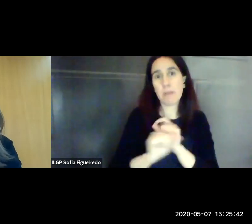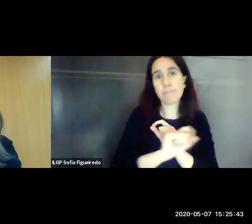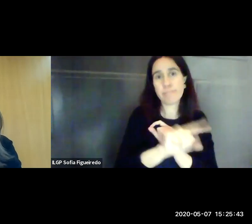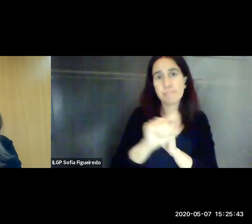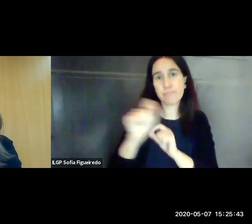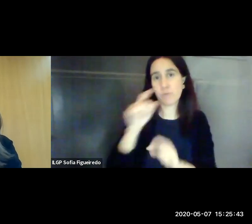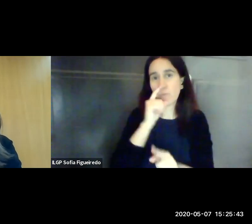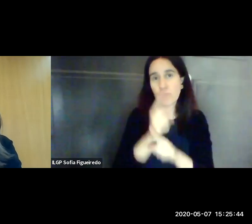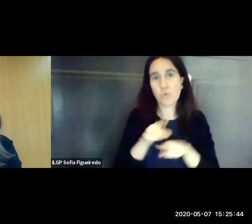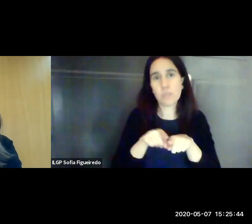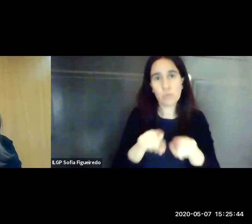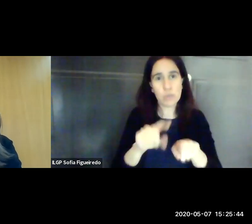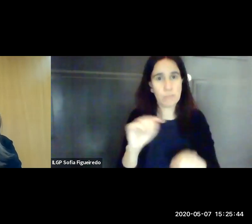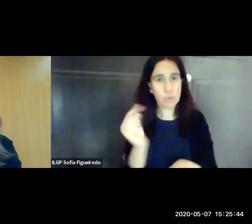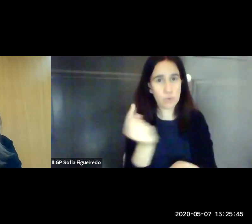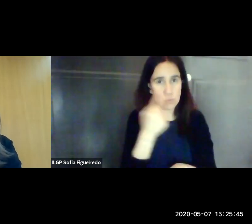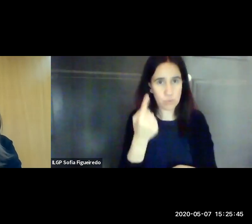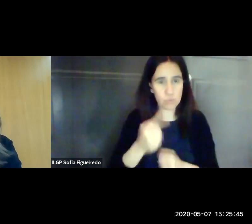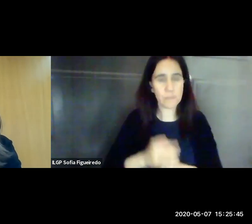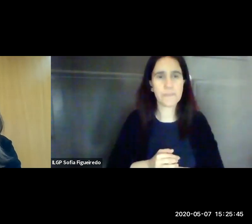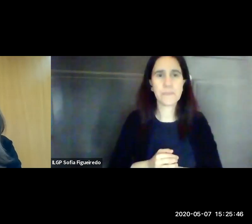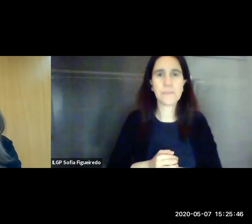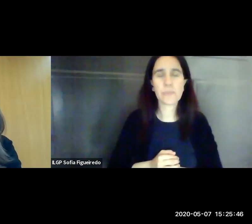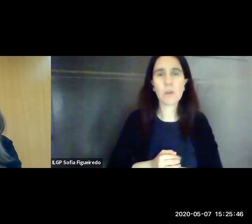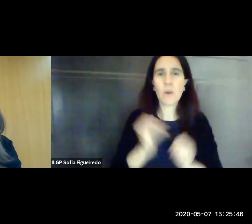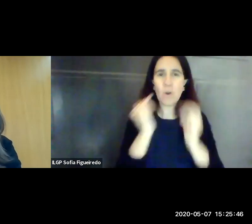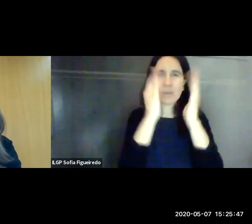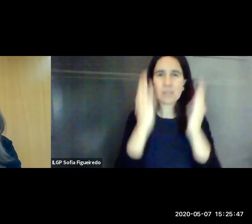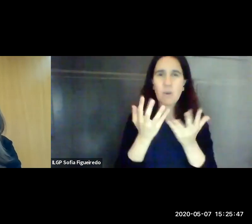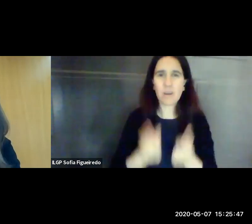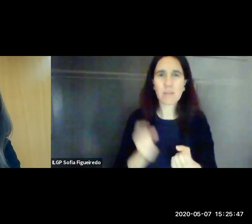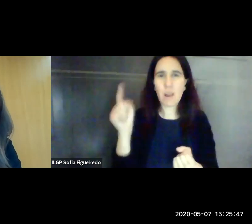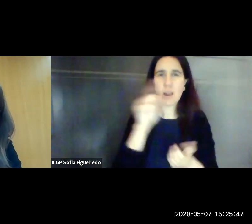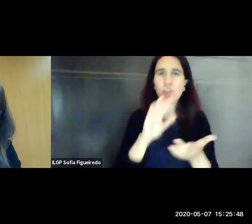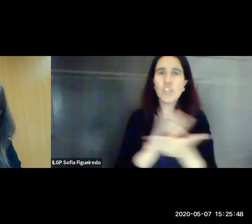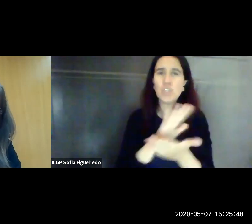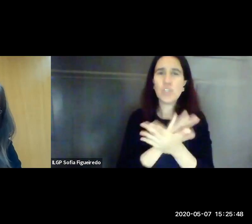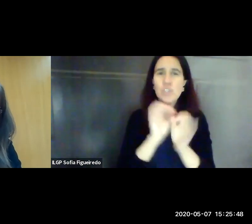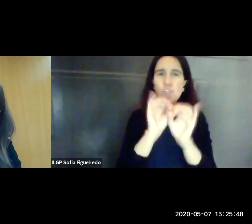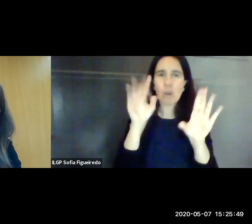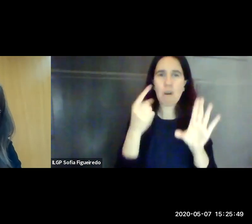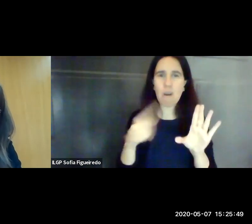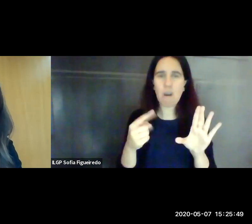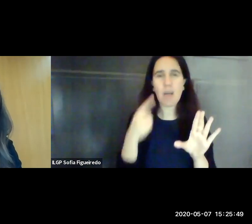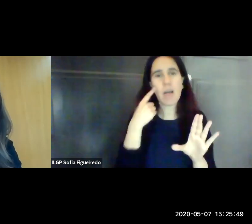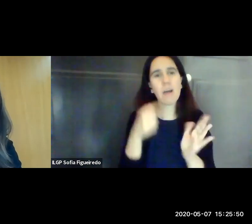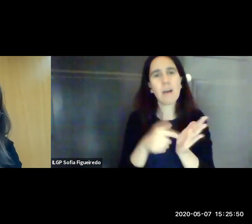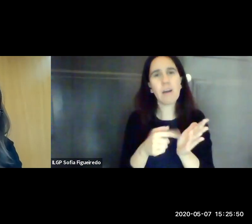em simultâneo. Muitas organizações já têm newsletters, ela provavelmente tem aqui um